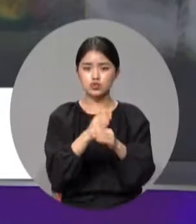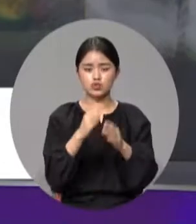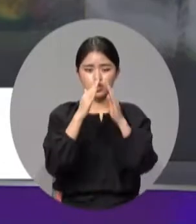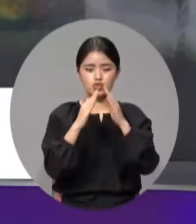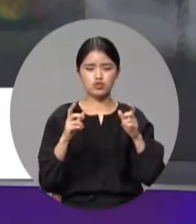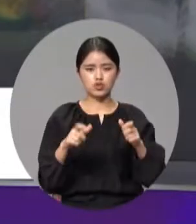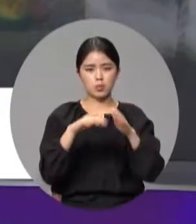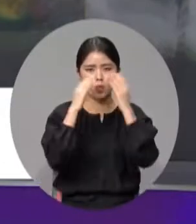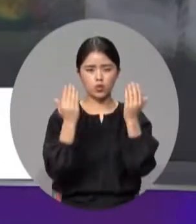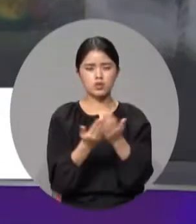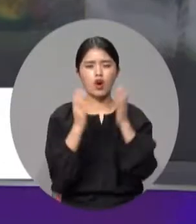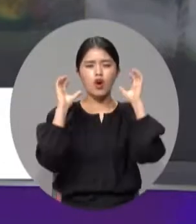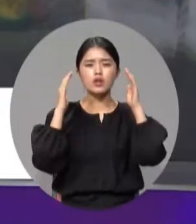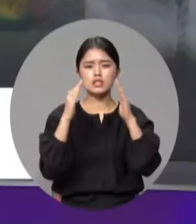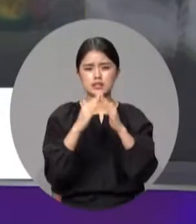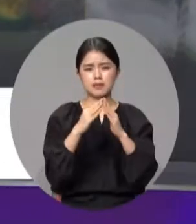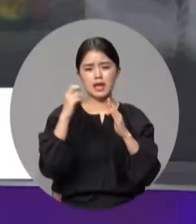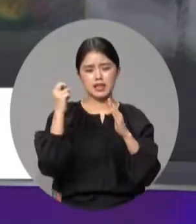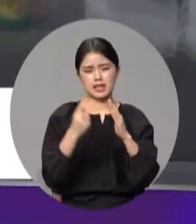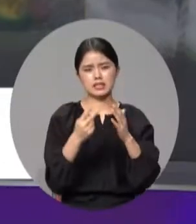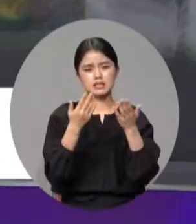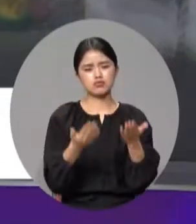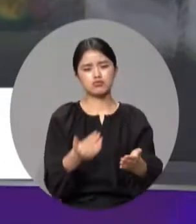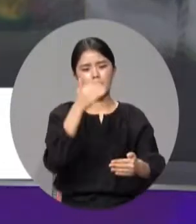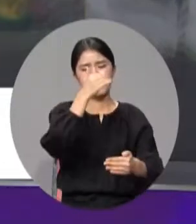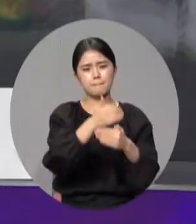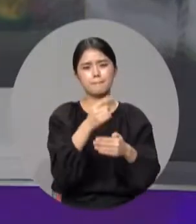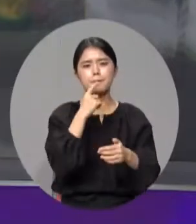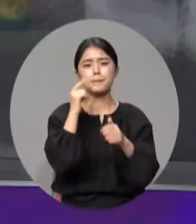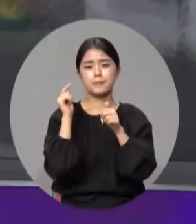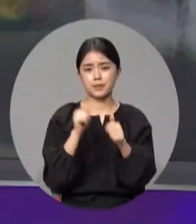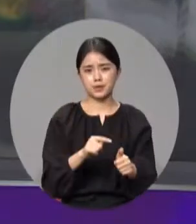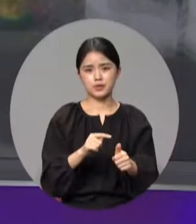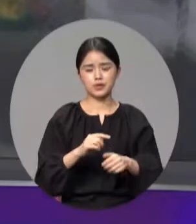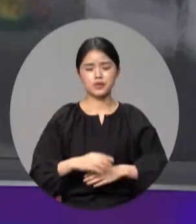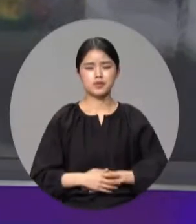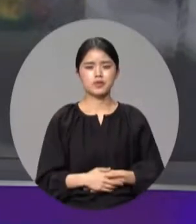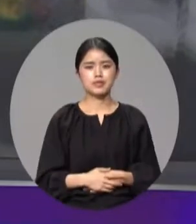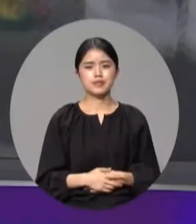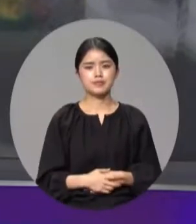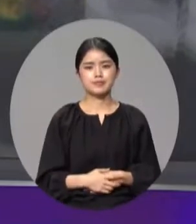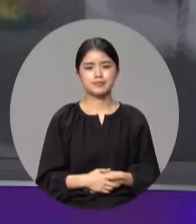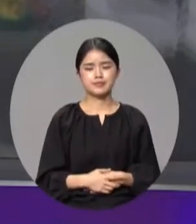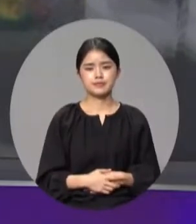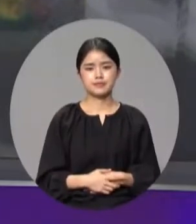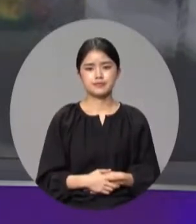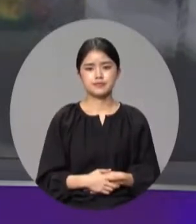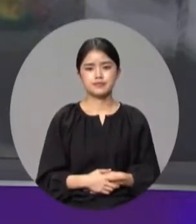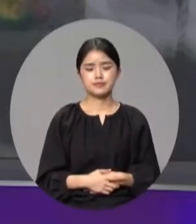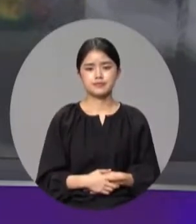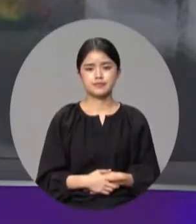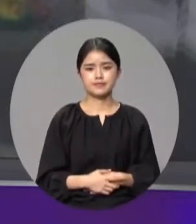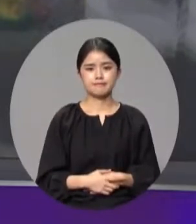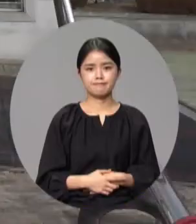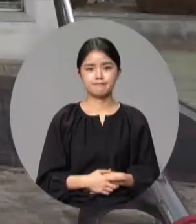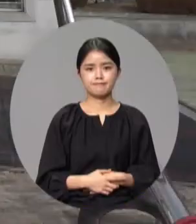지역 모든 어린이집에 다시 휴원 명령이 내려졌습니다. 박찬희 기자의 보도입니다.